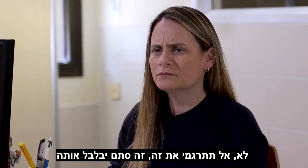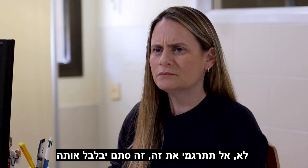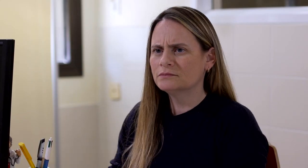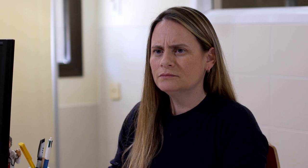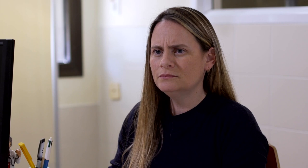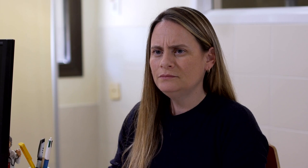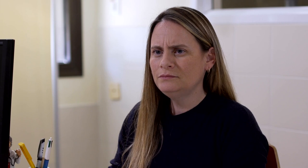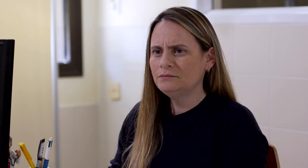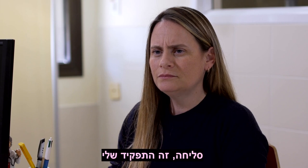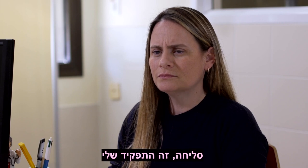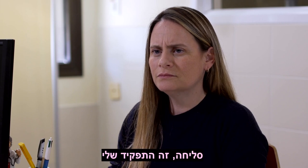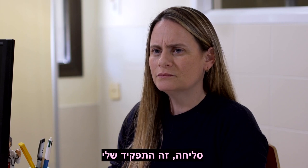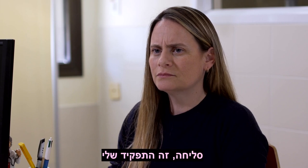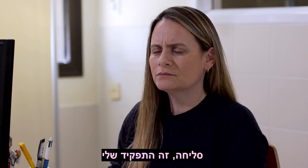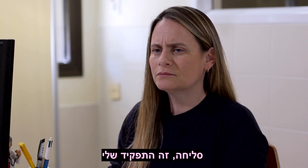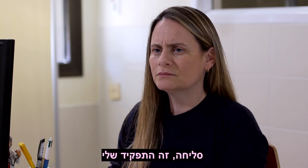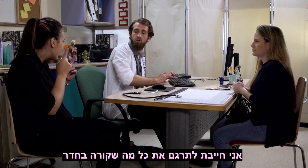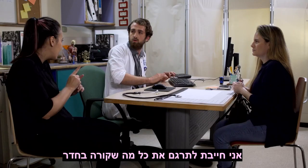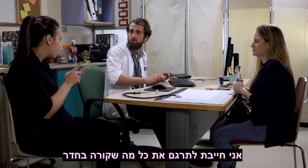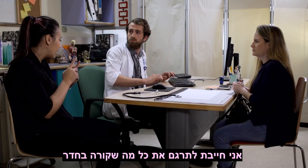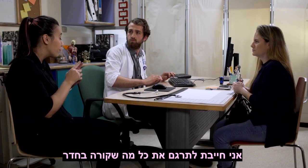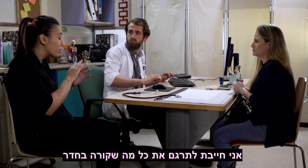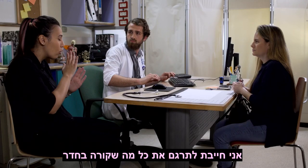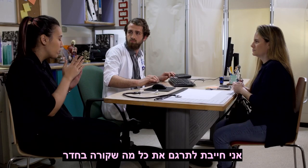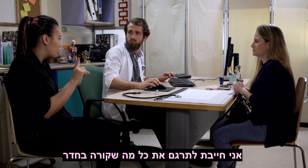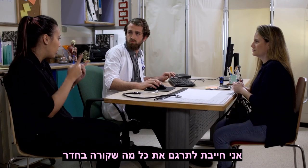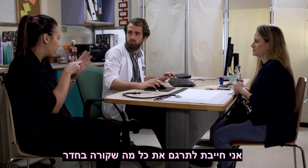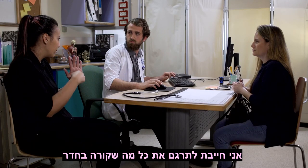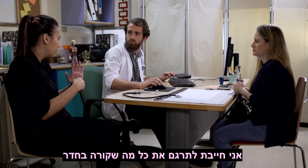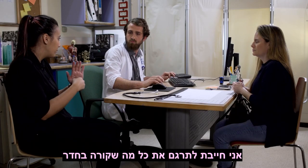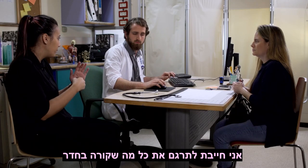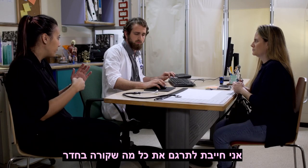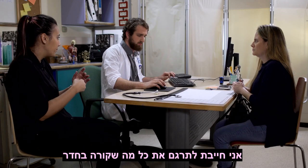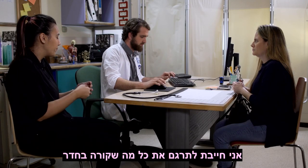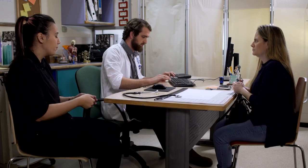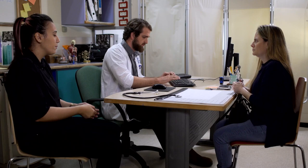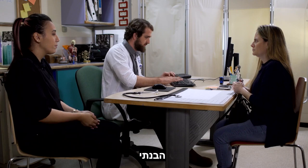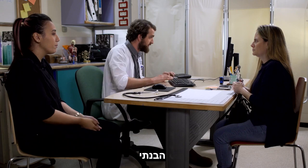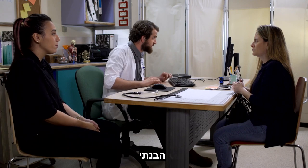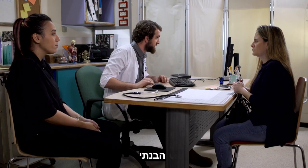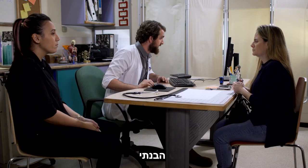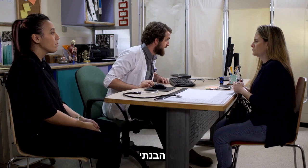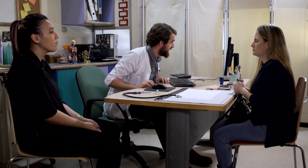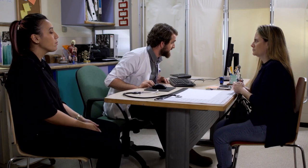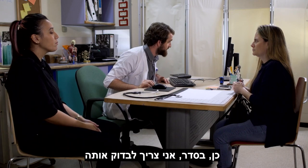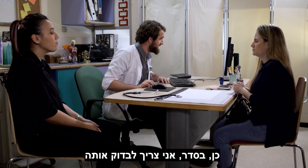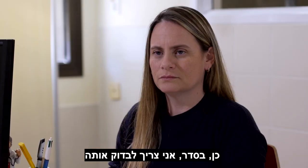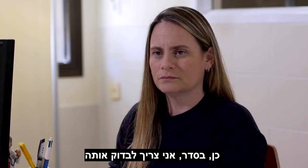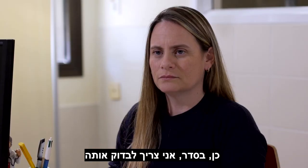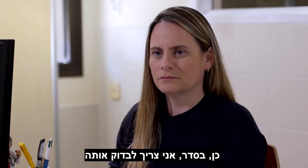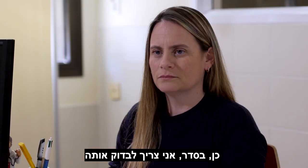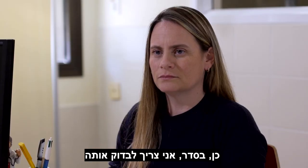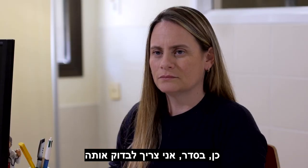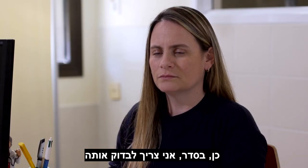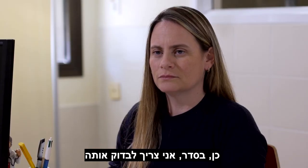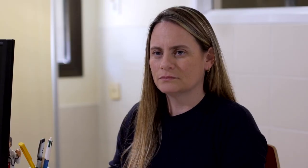אותה. סליחה, זה התפקיד שלי. אני חייבת לתרגם את כל מה שקורה בחדר. הבנתי. כן, בסדר.